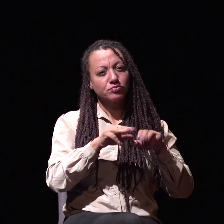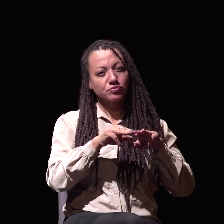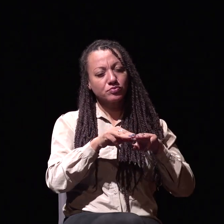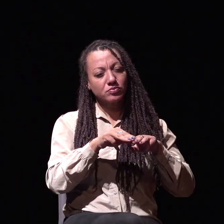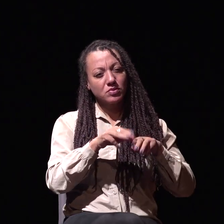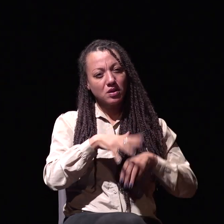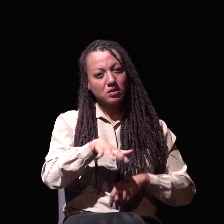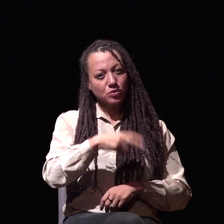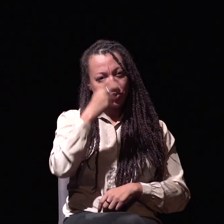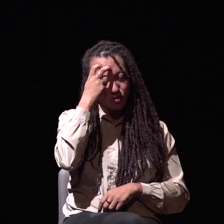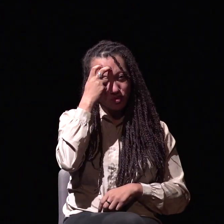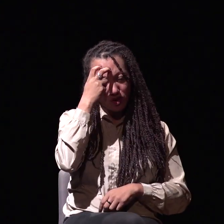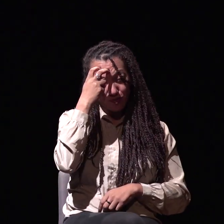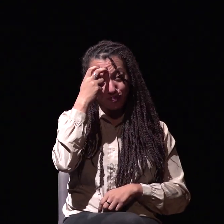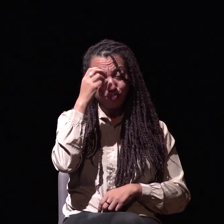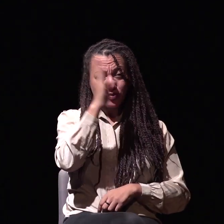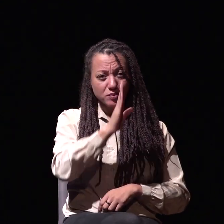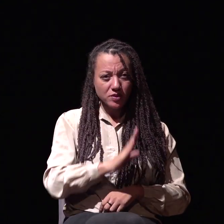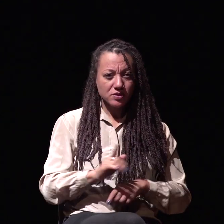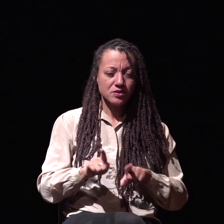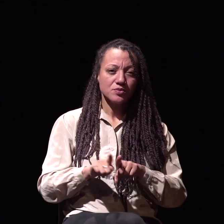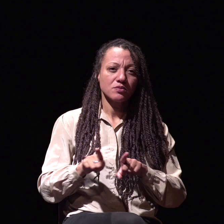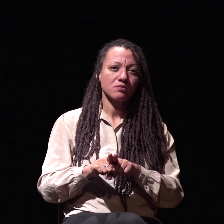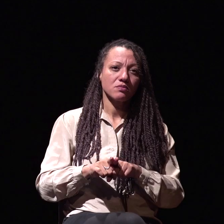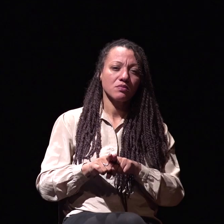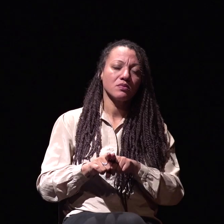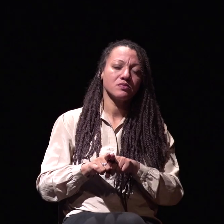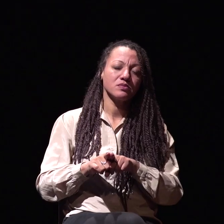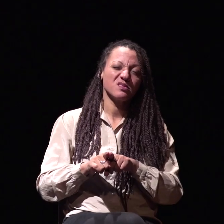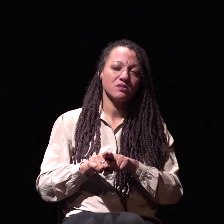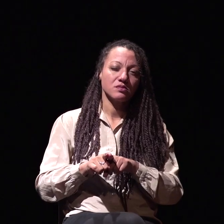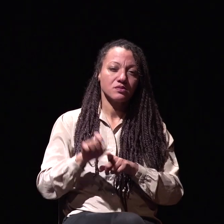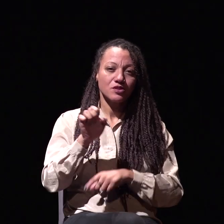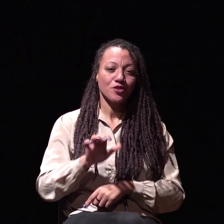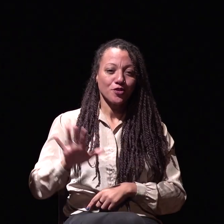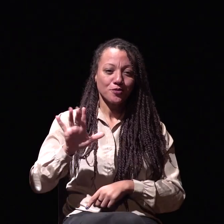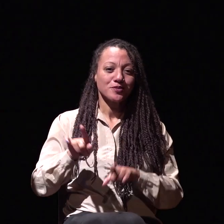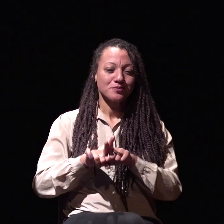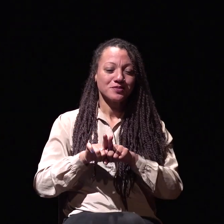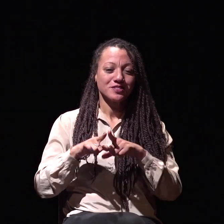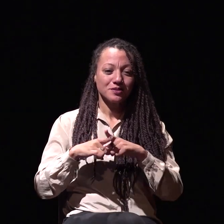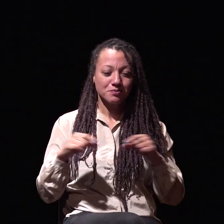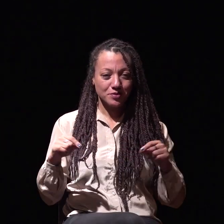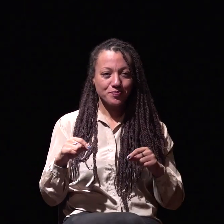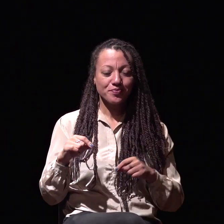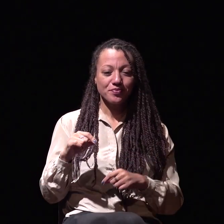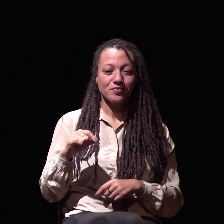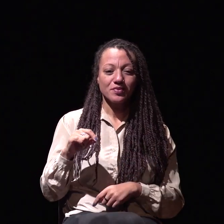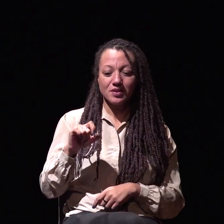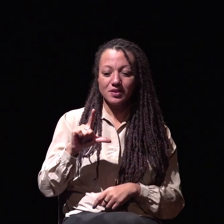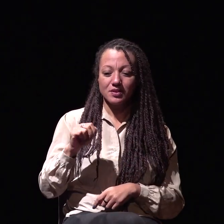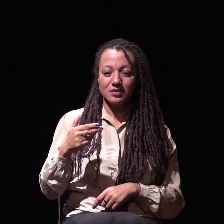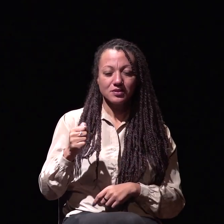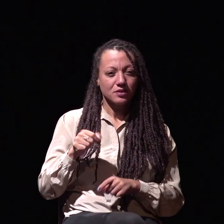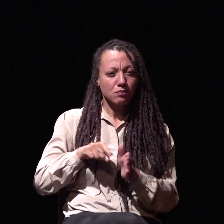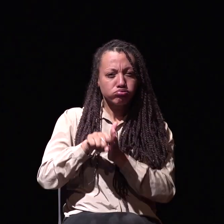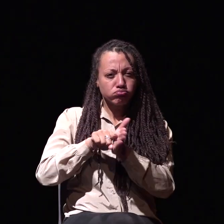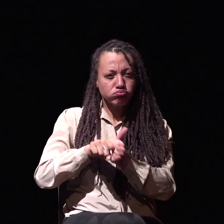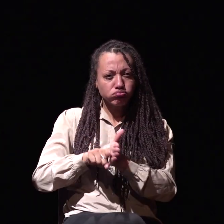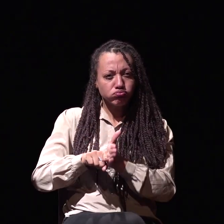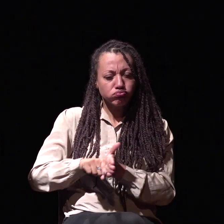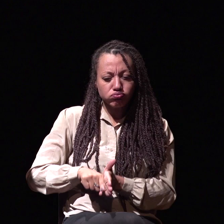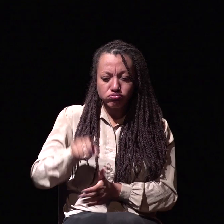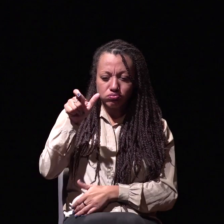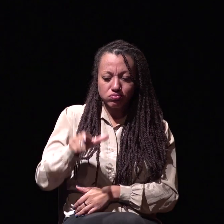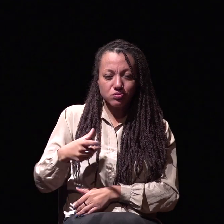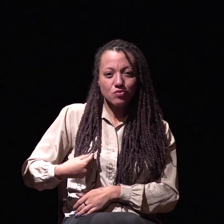nos Estados Unidos, na Europa e no Japão. Biógrafo de Lina Bobardi, tem dedicado quase 2 décadas a vasta pesquisa sobre